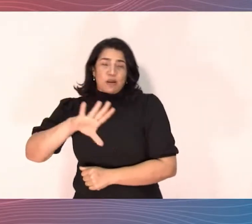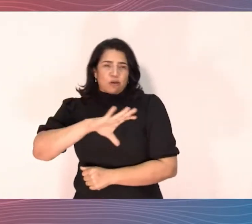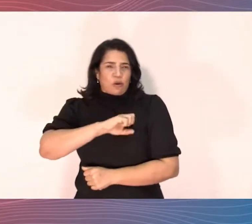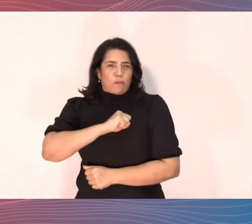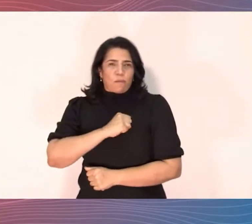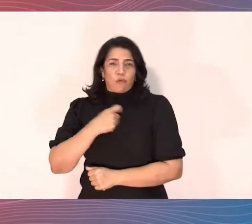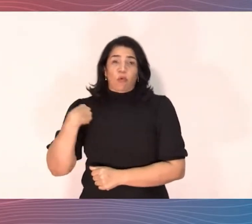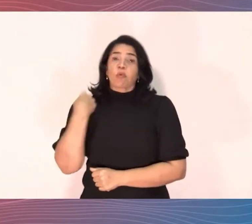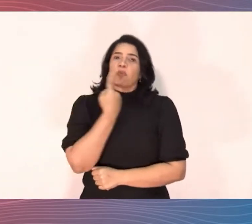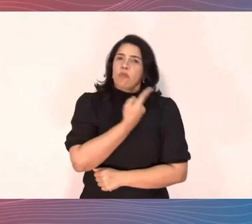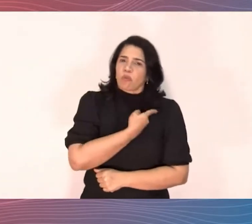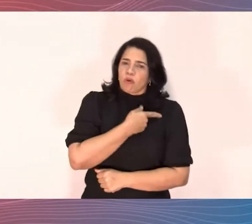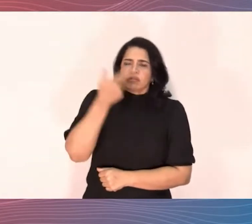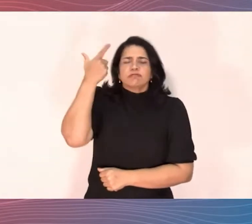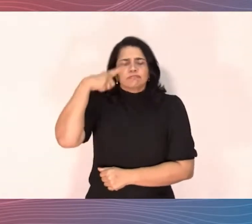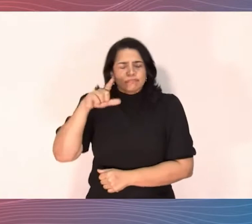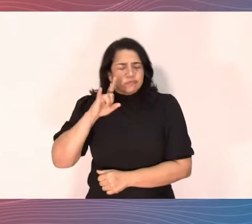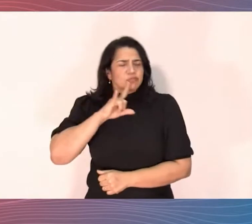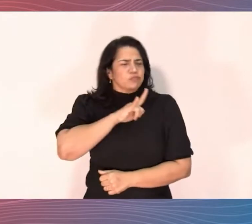nas ruas.